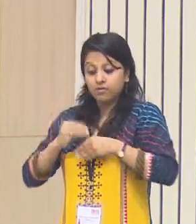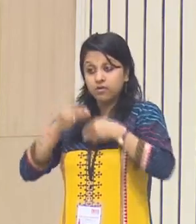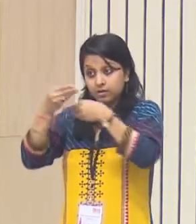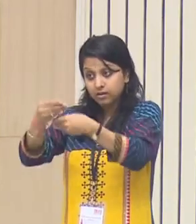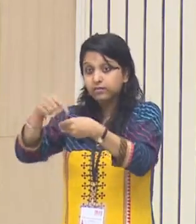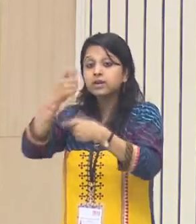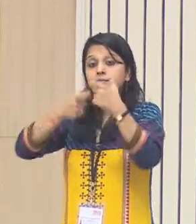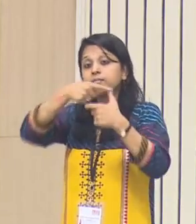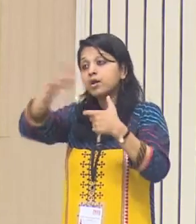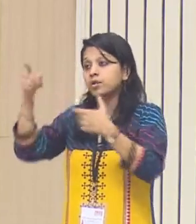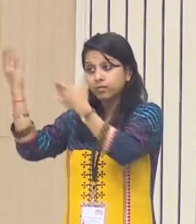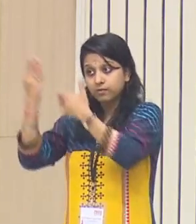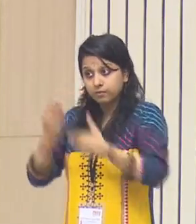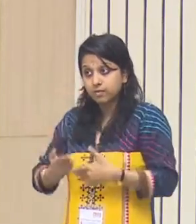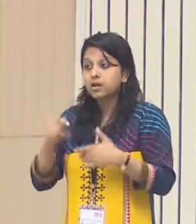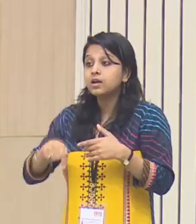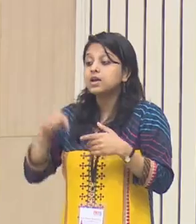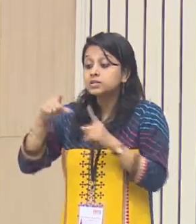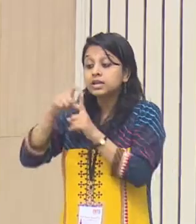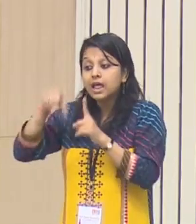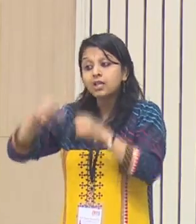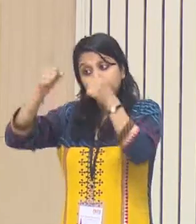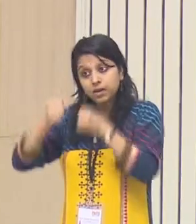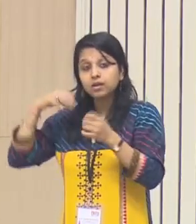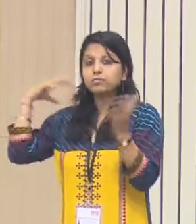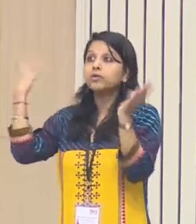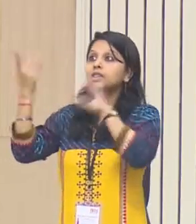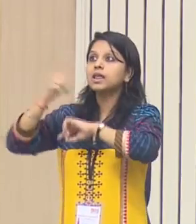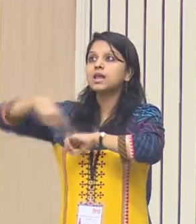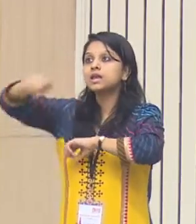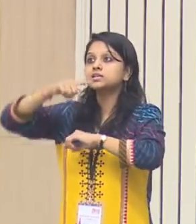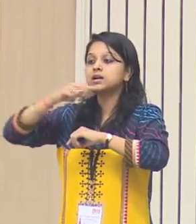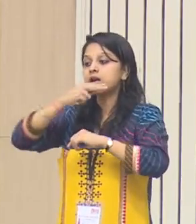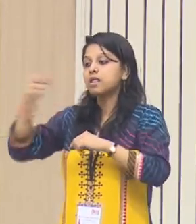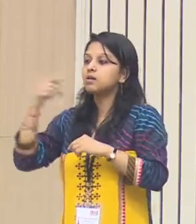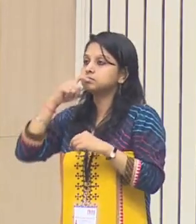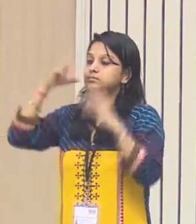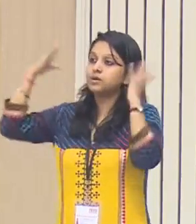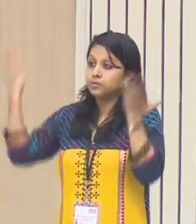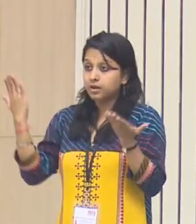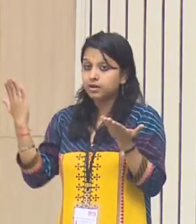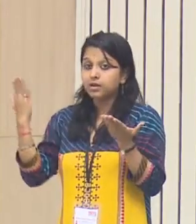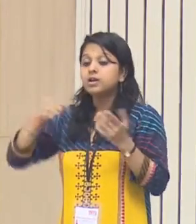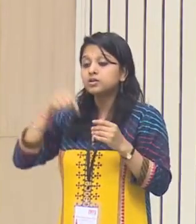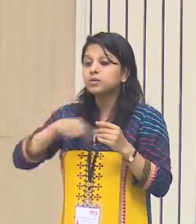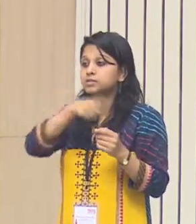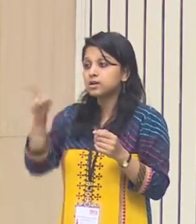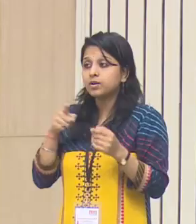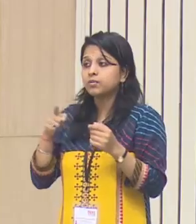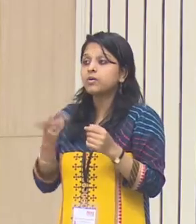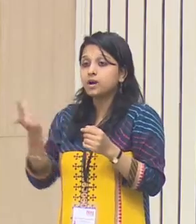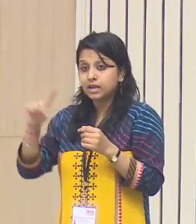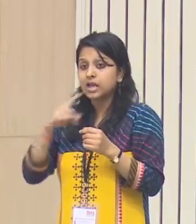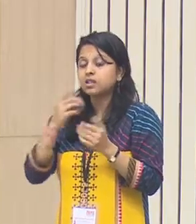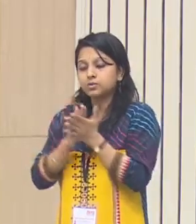पर आमंत्रित किया है जिन लोगों ने दिल्ली में बैठकर पूरे देश का नाम रोशन किया है। तो आप सभी लोगों के लिए पहले एक